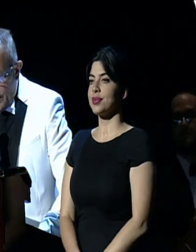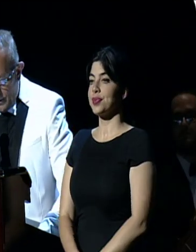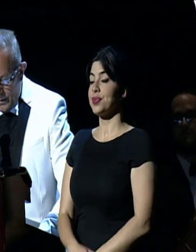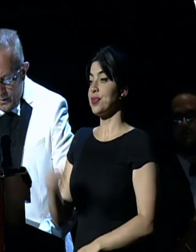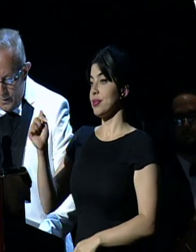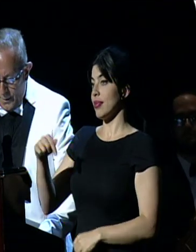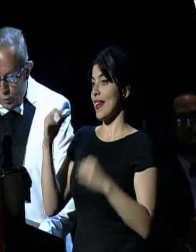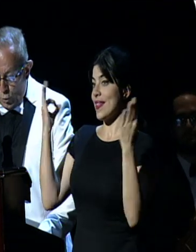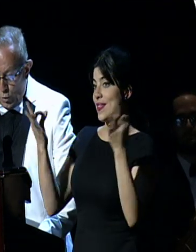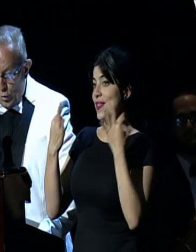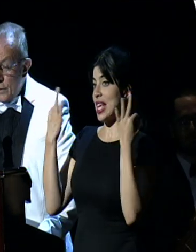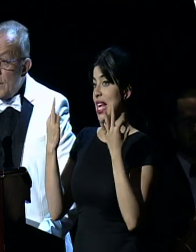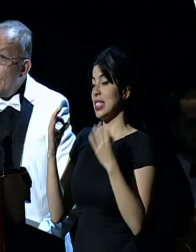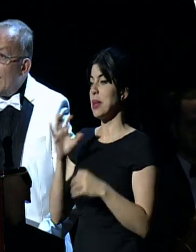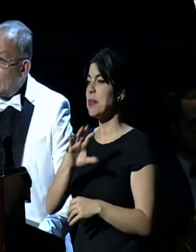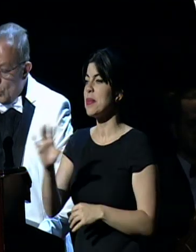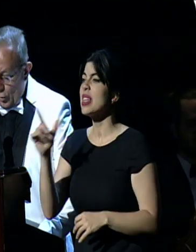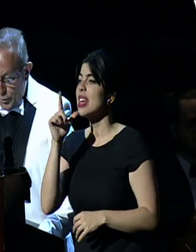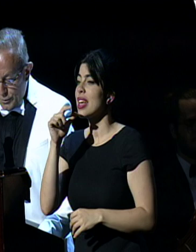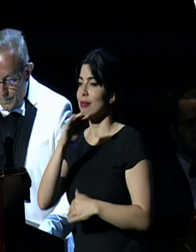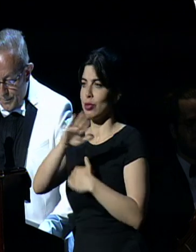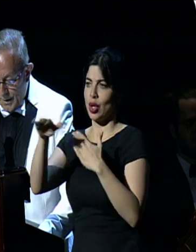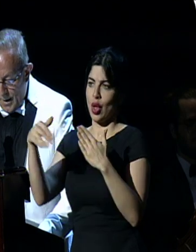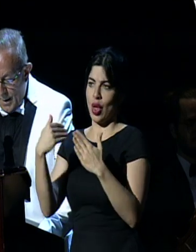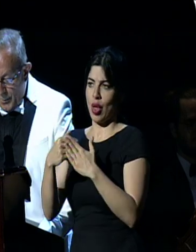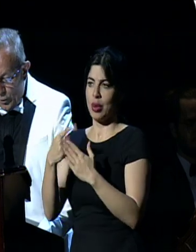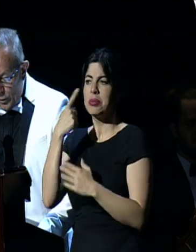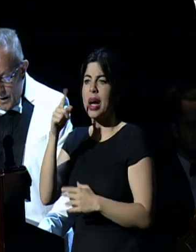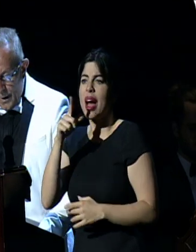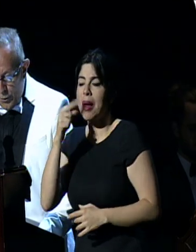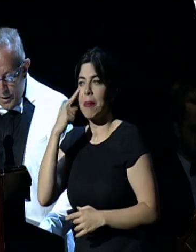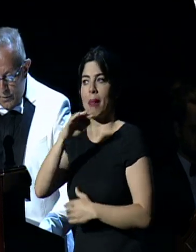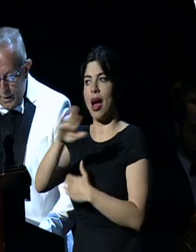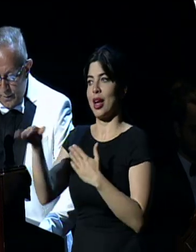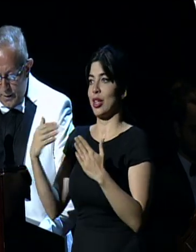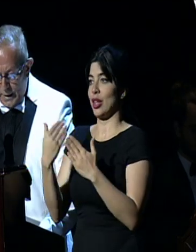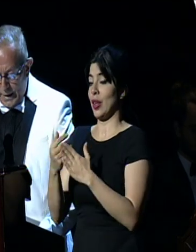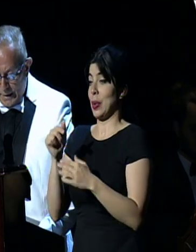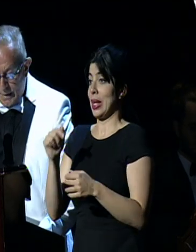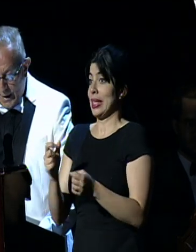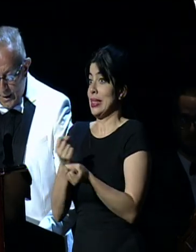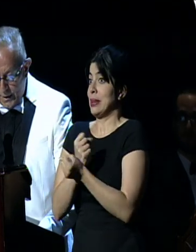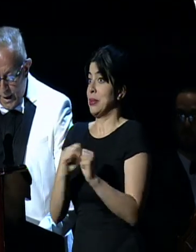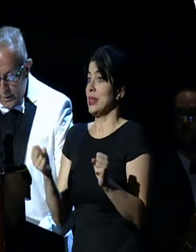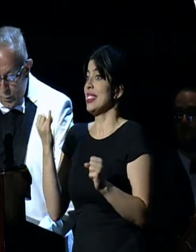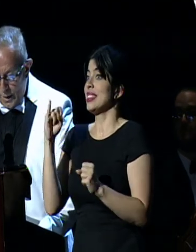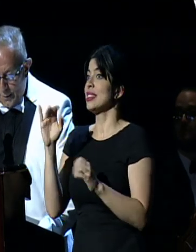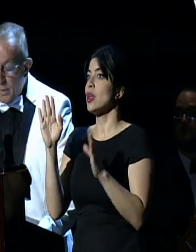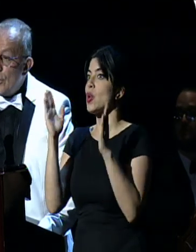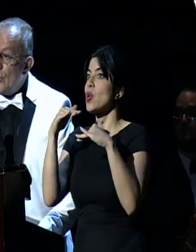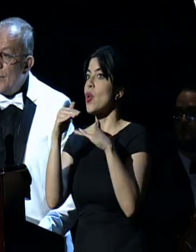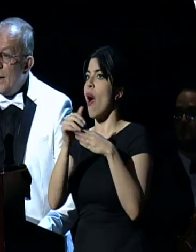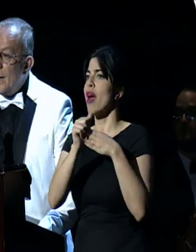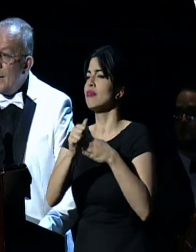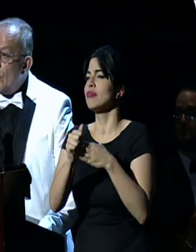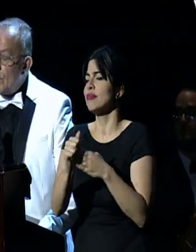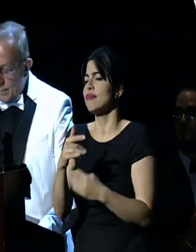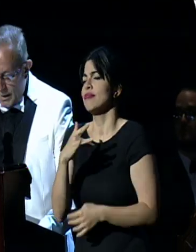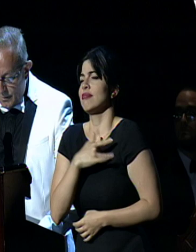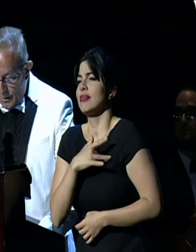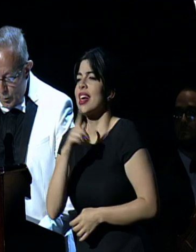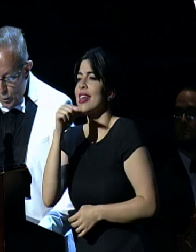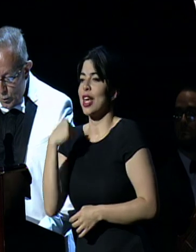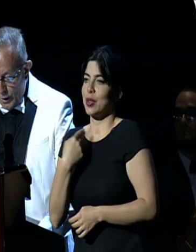Esta fiesta es de todos y para todos, pero no sería posible sin el liderazgo y la pasión de